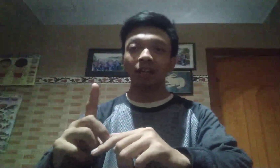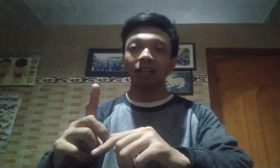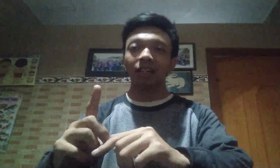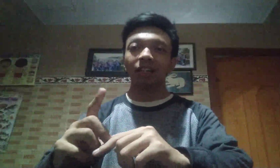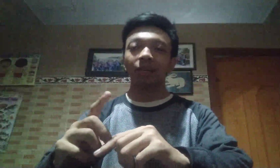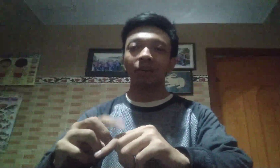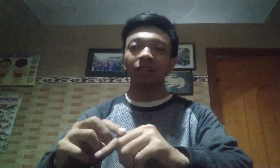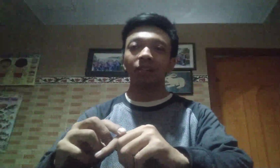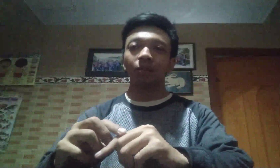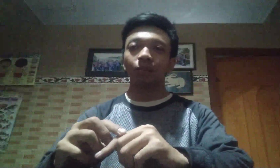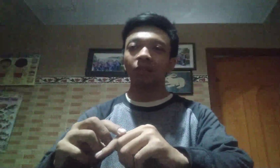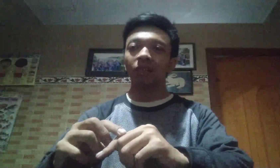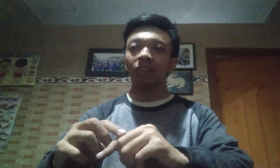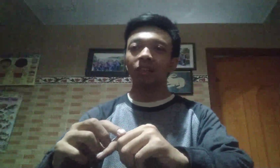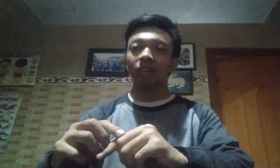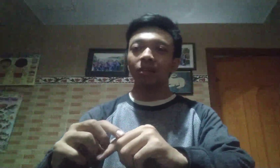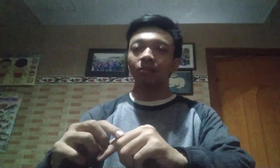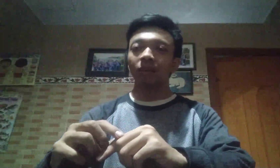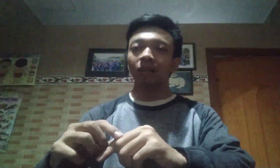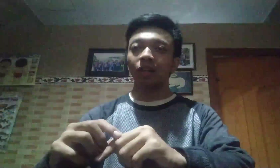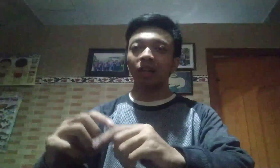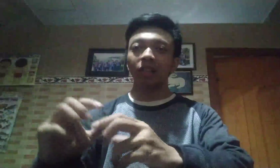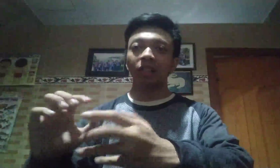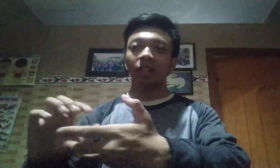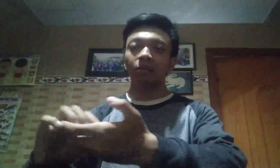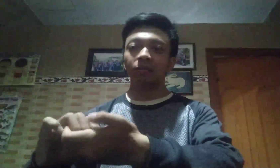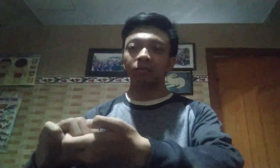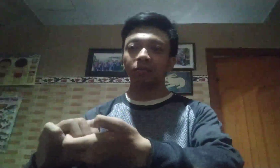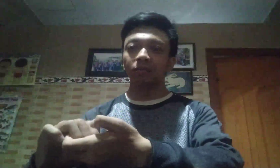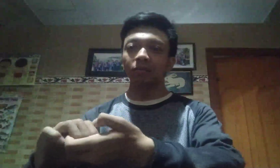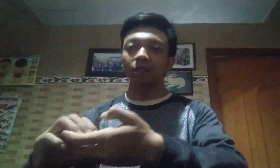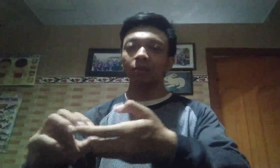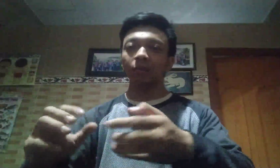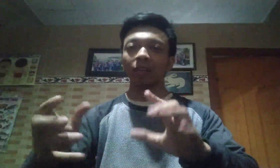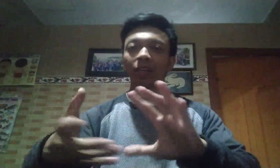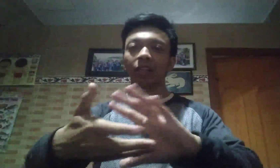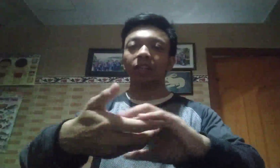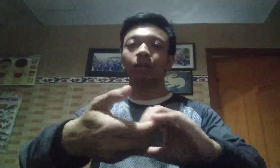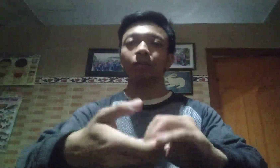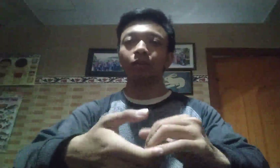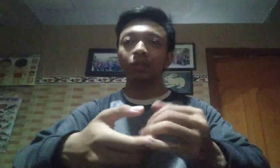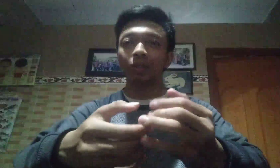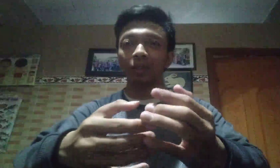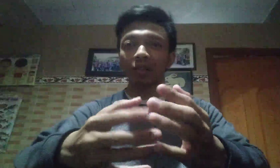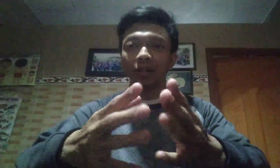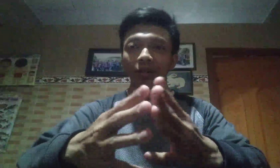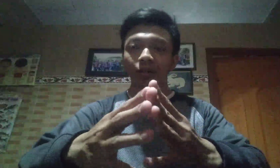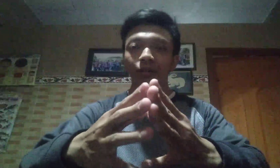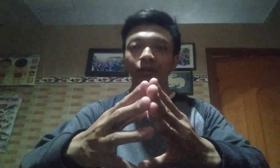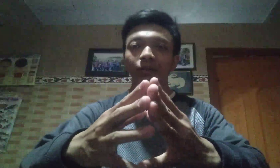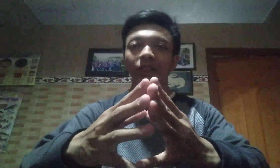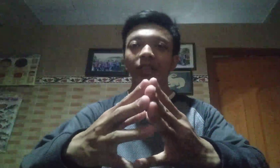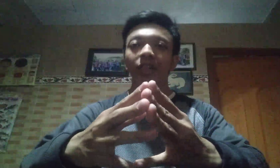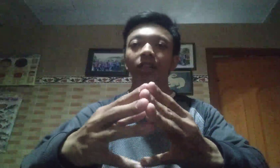dengan baik Mulai dari mengelola SDM Memberdayakan SDM terus Untuk menjadikan